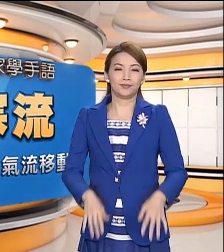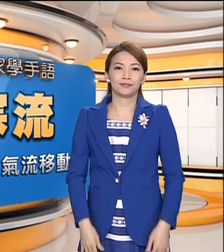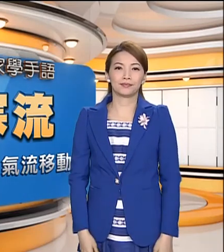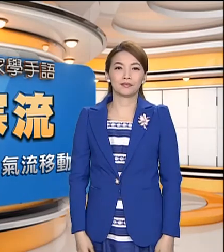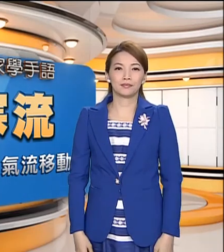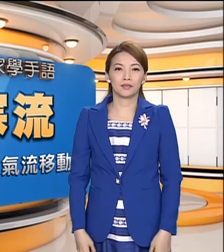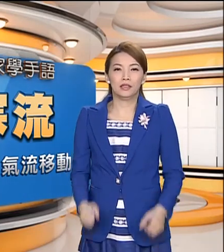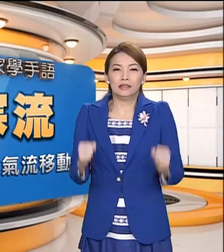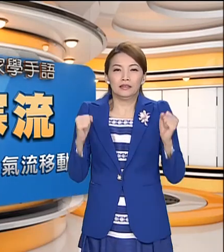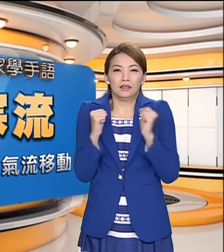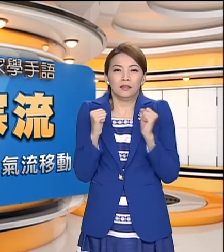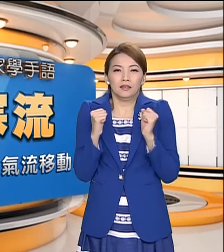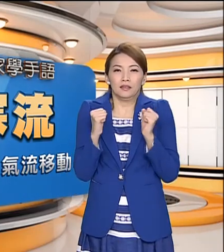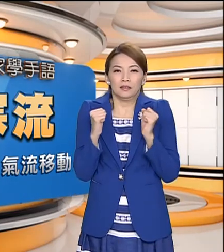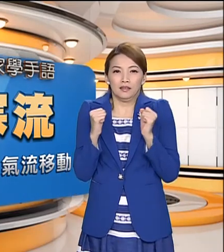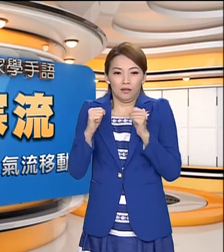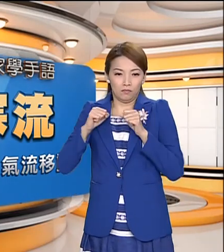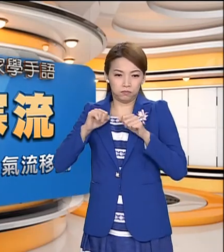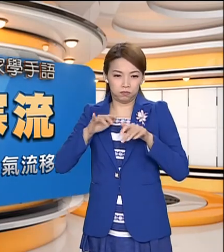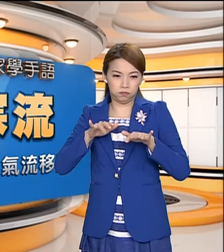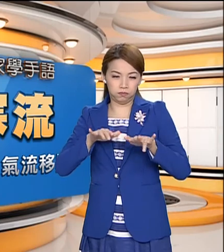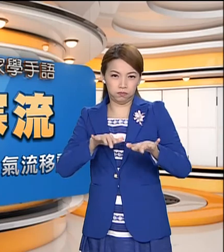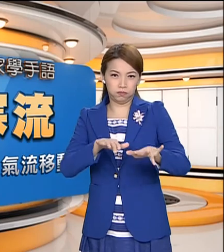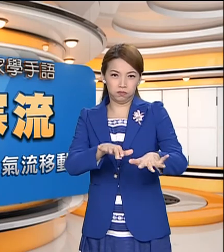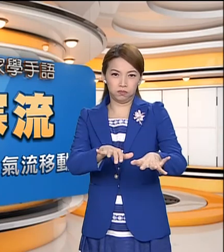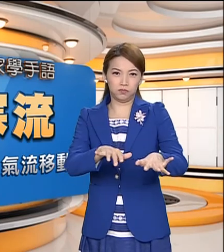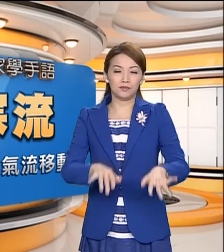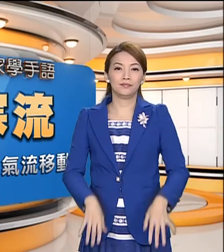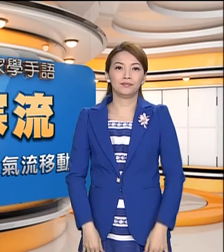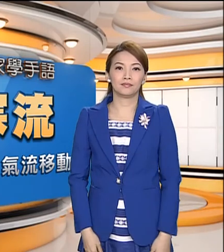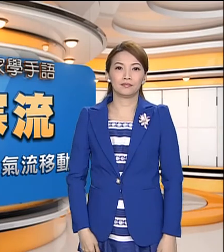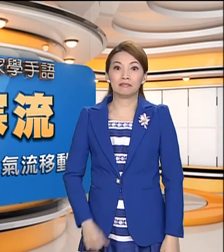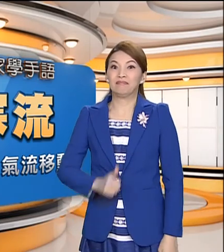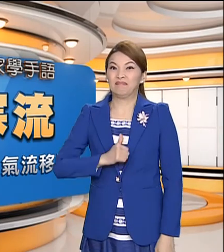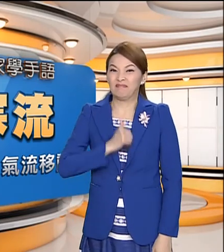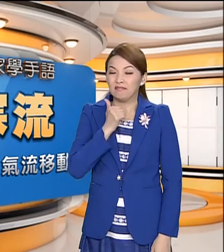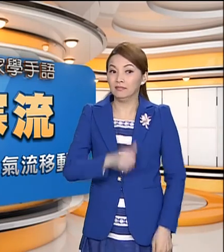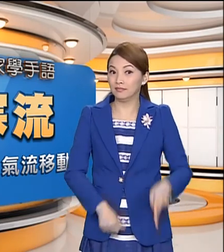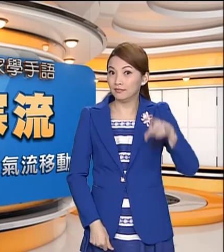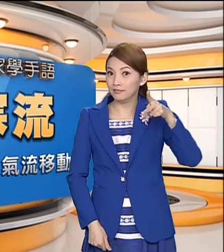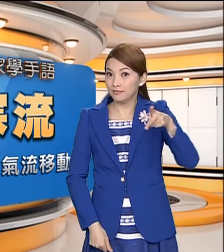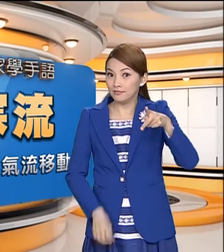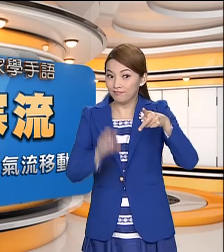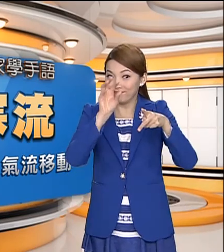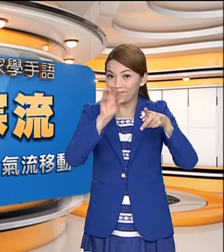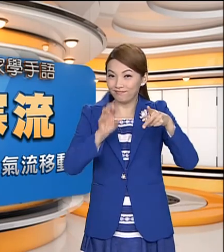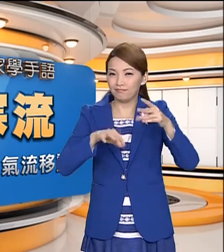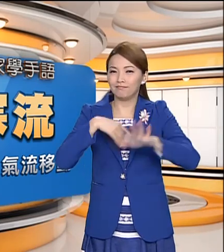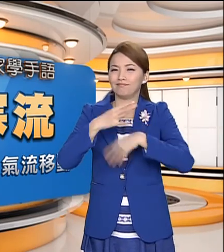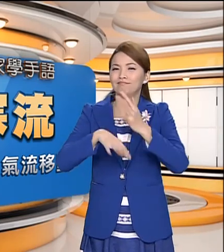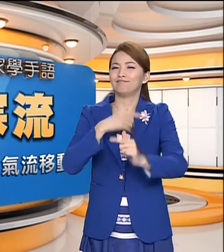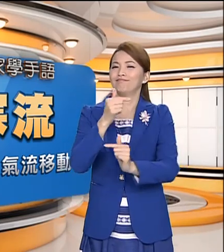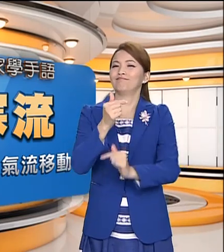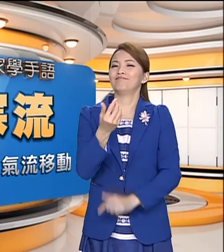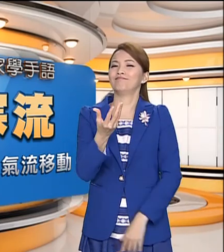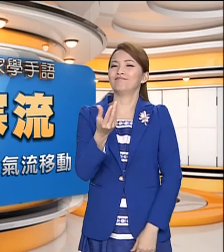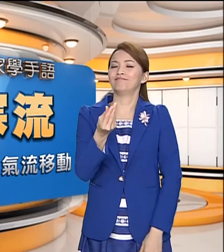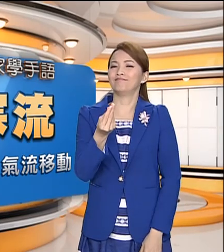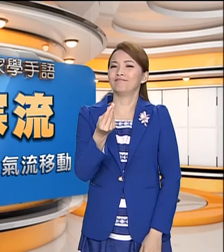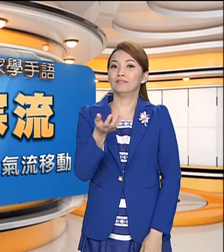流移动，寒流。其实寒流这个词并没有标准的手语